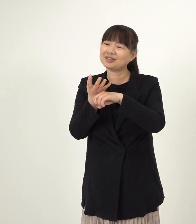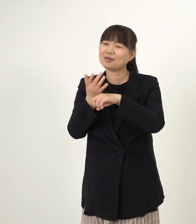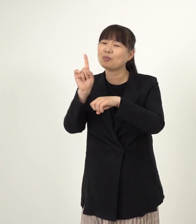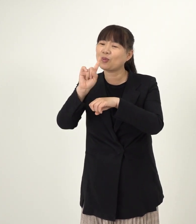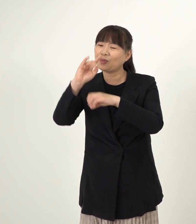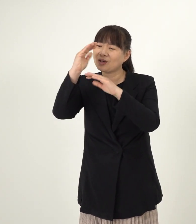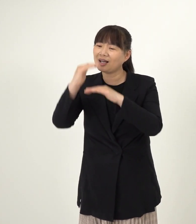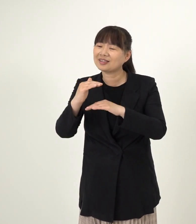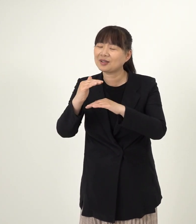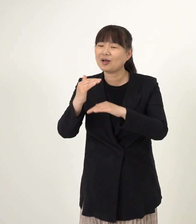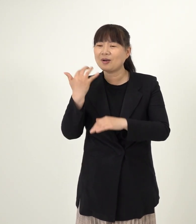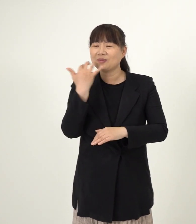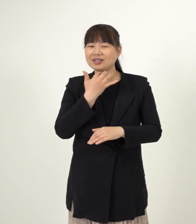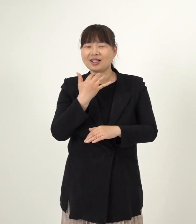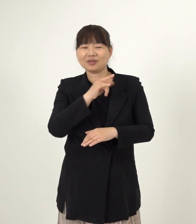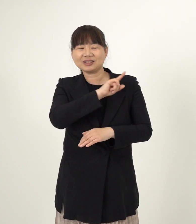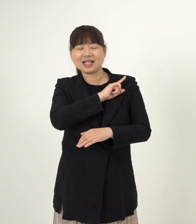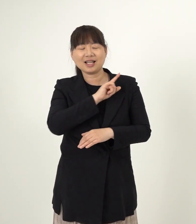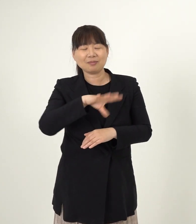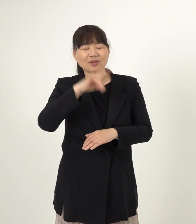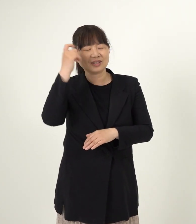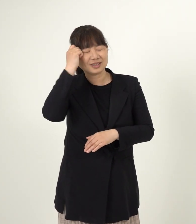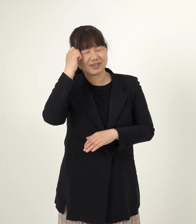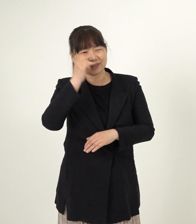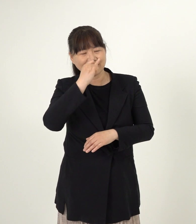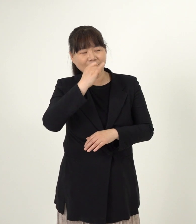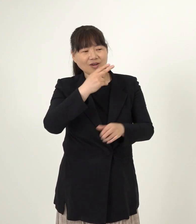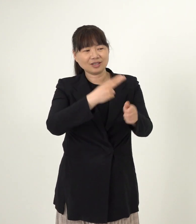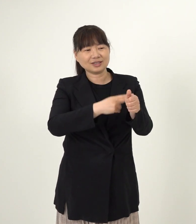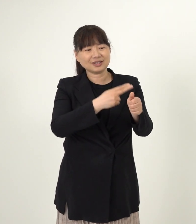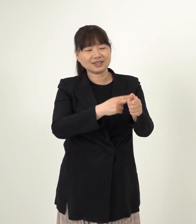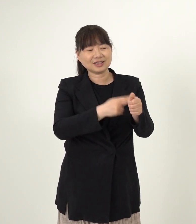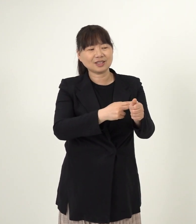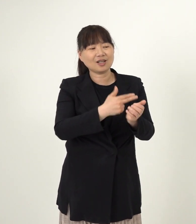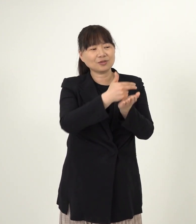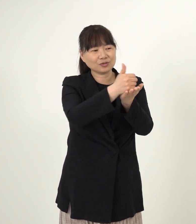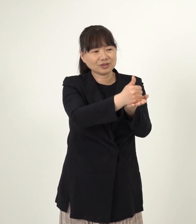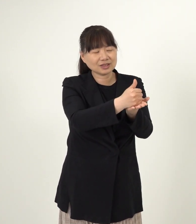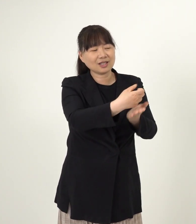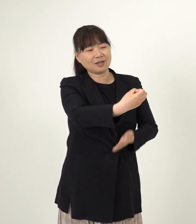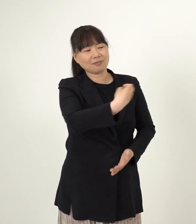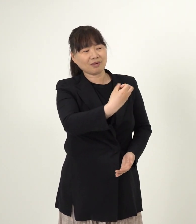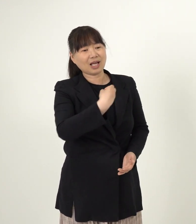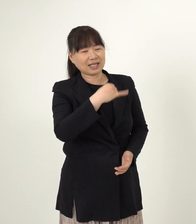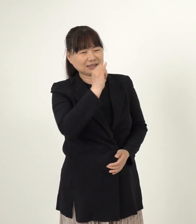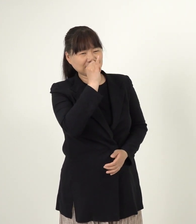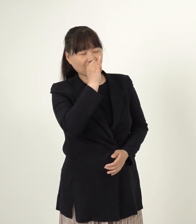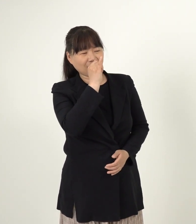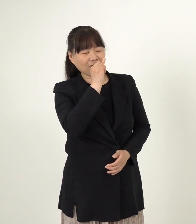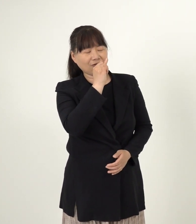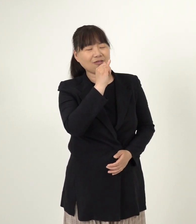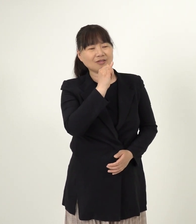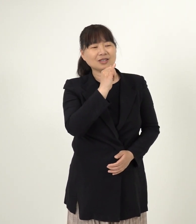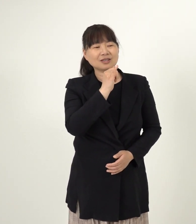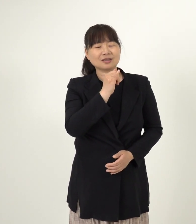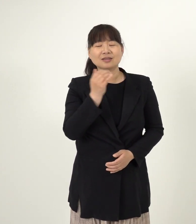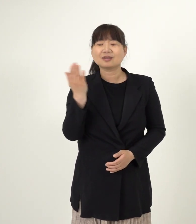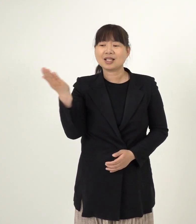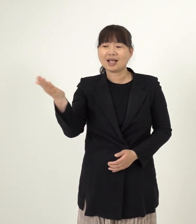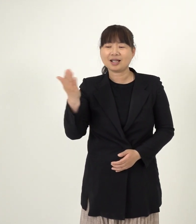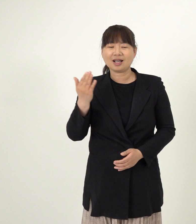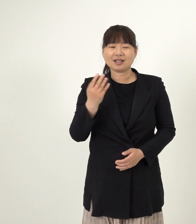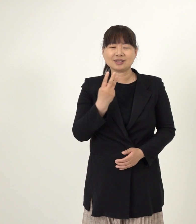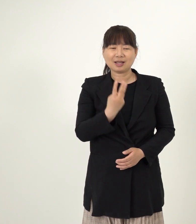베드로는 제일 먼저 기억났던 게 그 스승이 그 주님이 말씀하셨던 말씀이었어요.